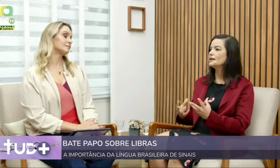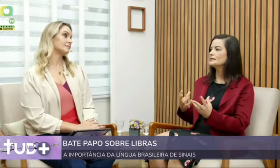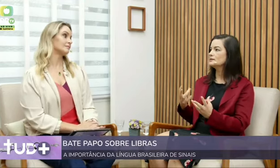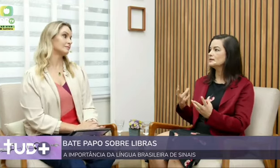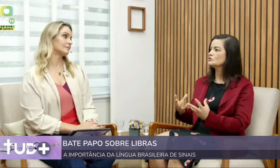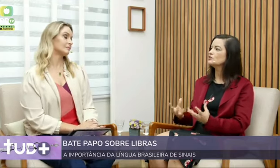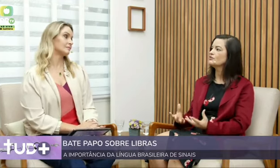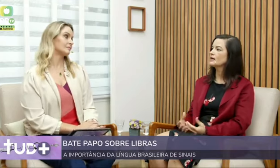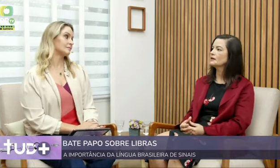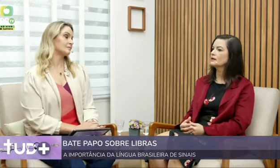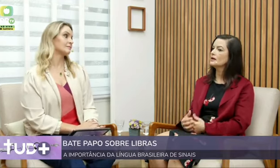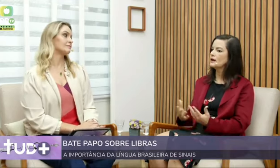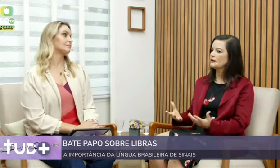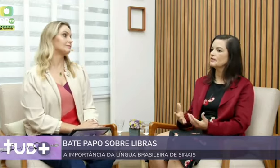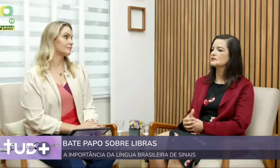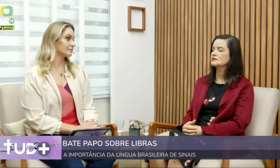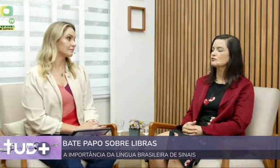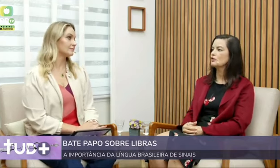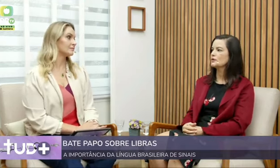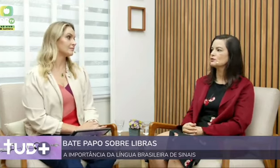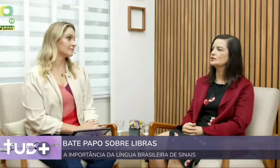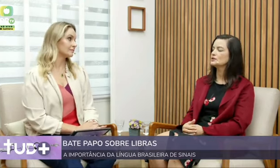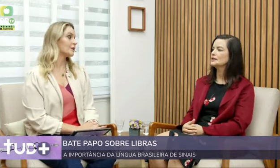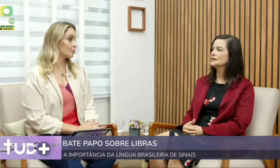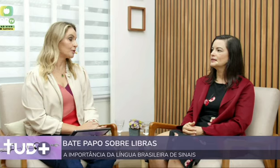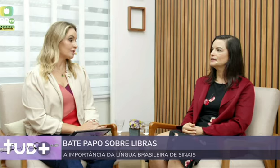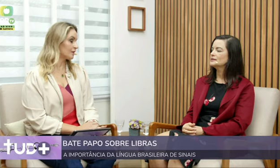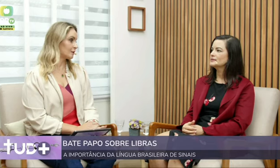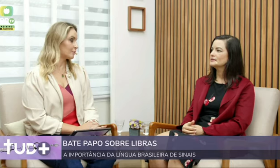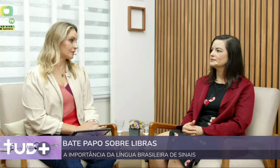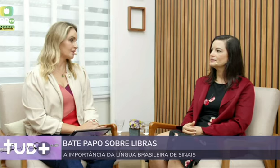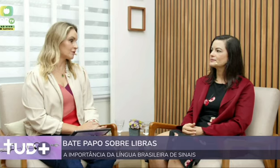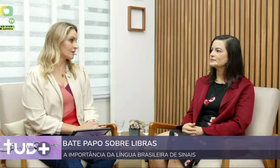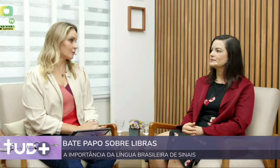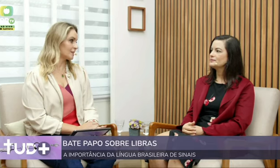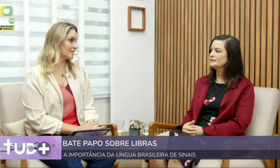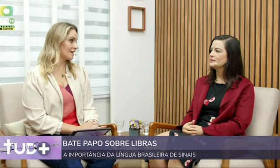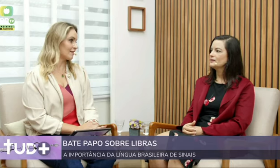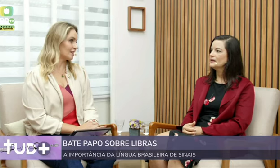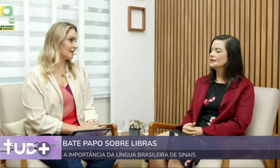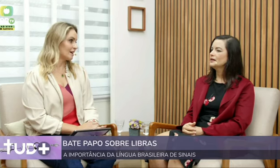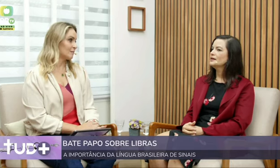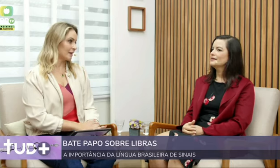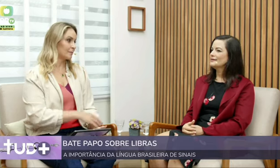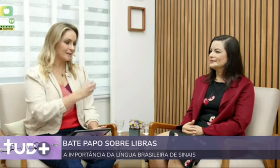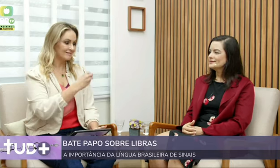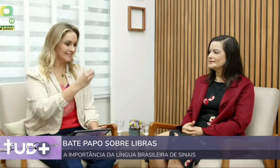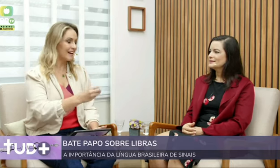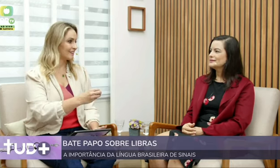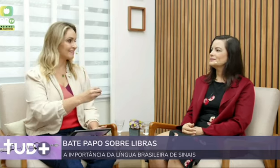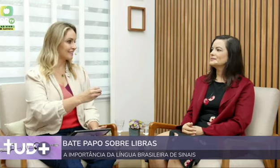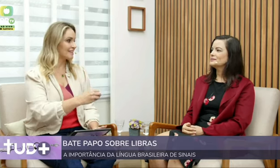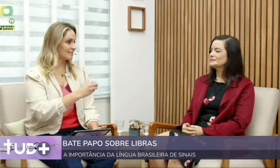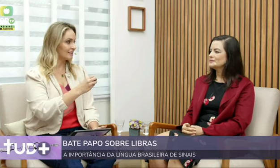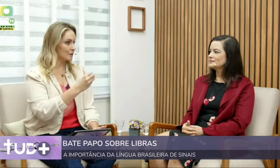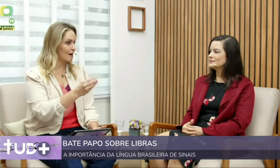escolher, se não tiver quem leve essas informações. Por isso é tão importante ter um ministério aí para implementar, né, essa